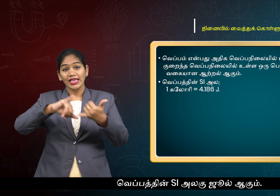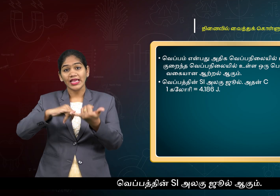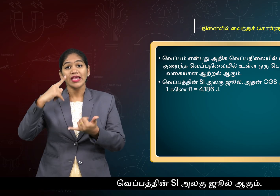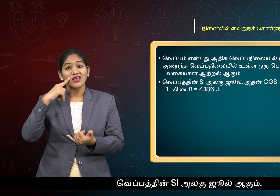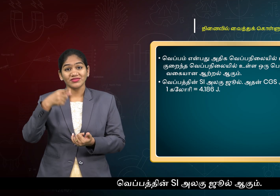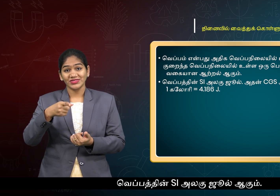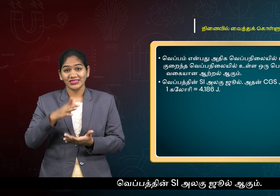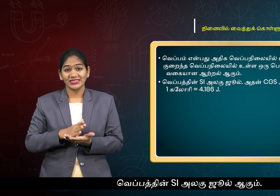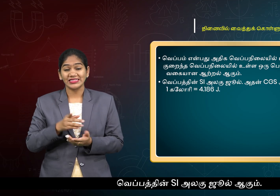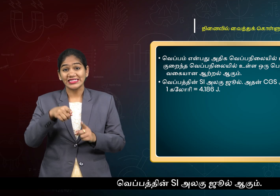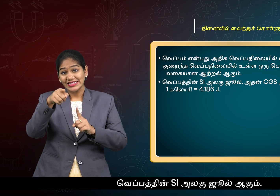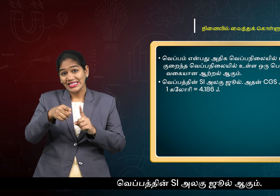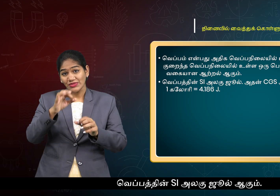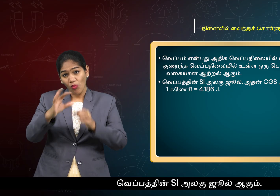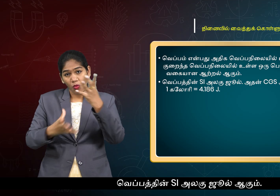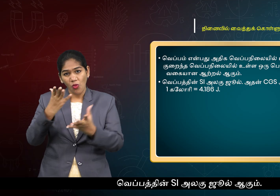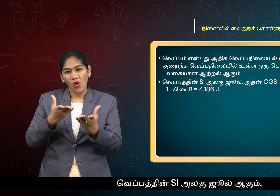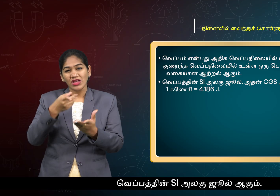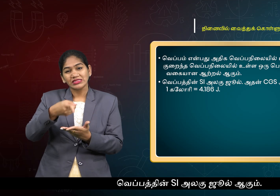வெப்பத்தின் SI அலகு ஜூல் ஆகும்.